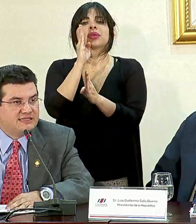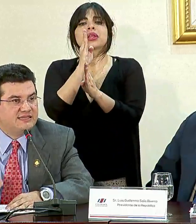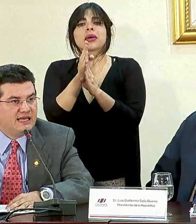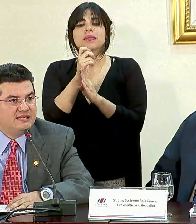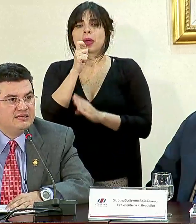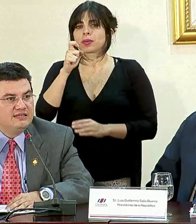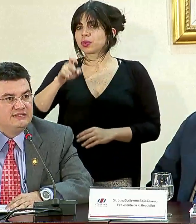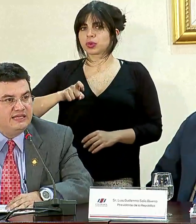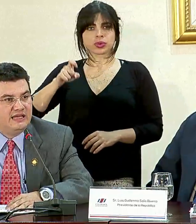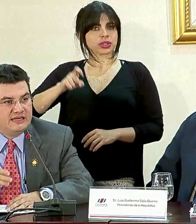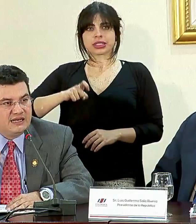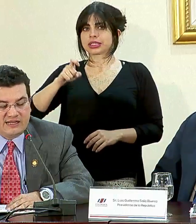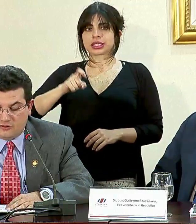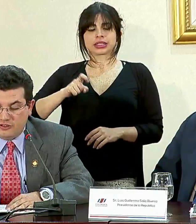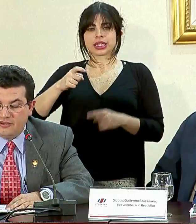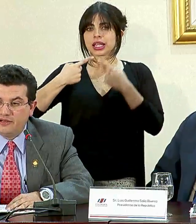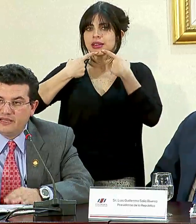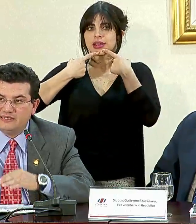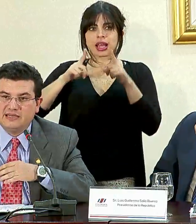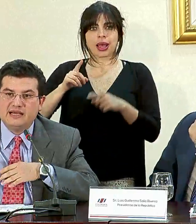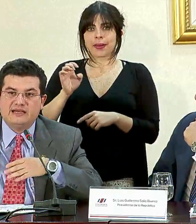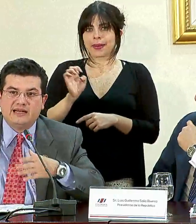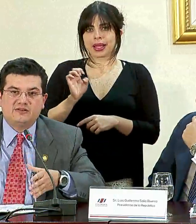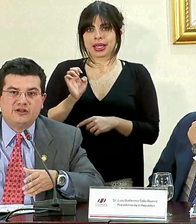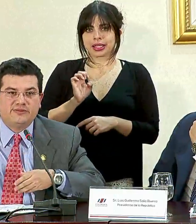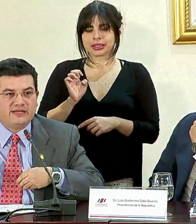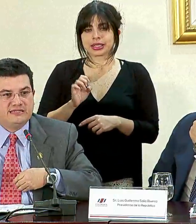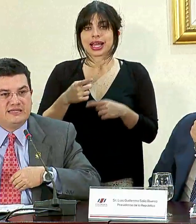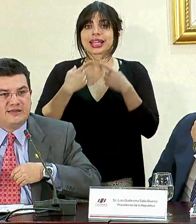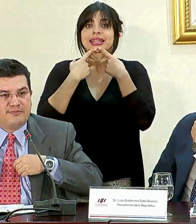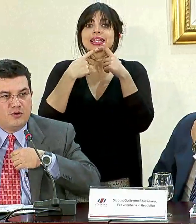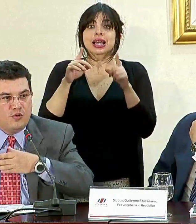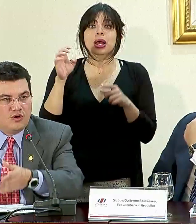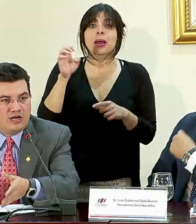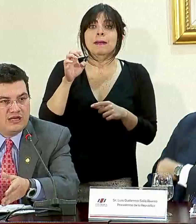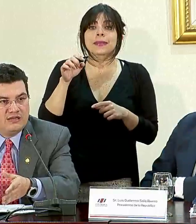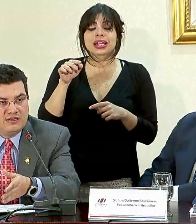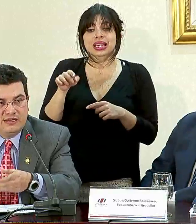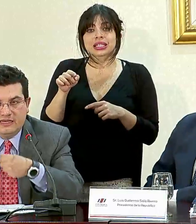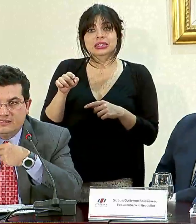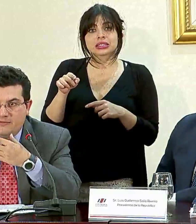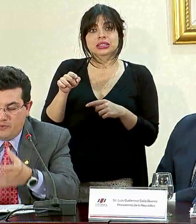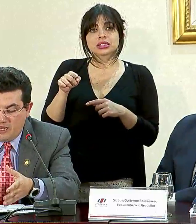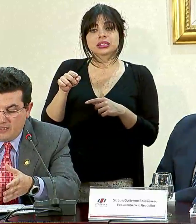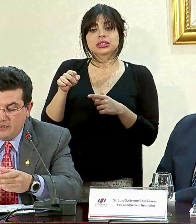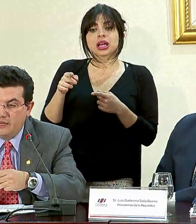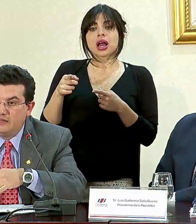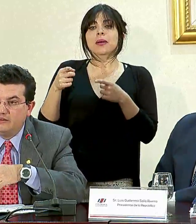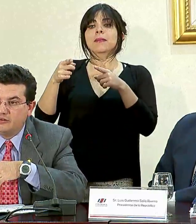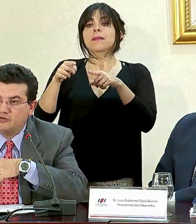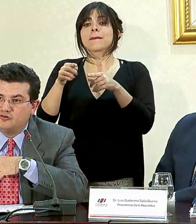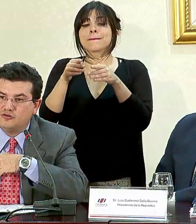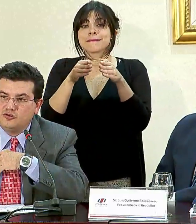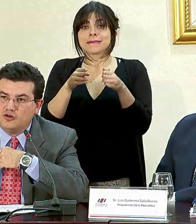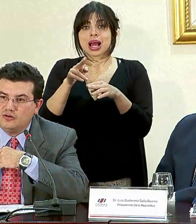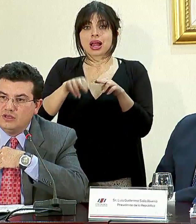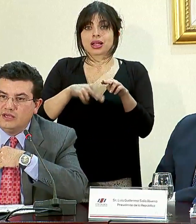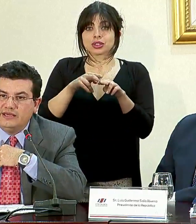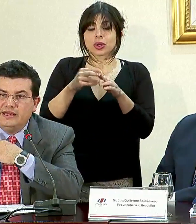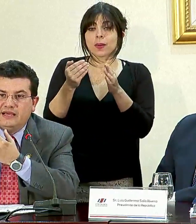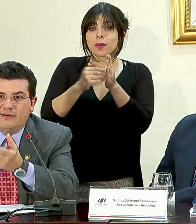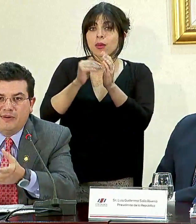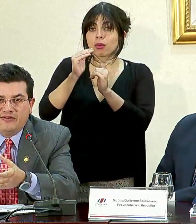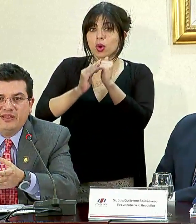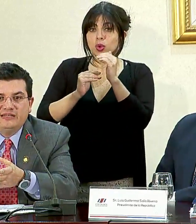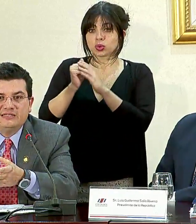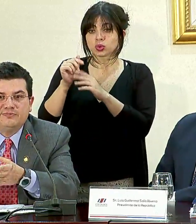sin necesidad de la declaratoria de emergencia. La declaratoria de emergencia te provoca este plan general de reconstrucción